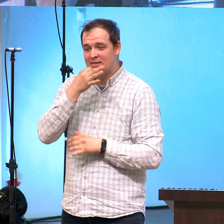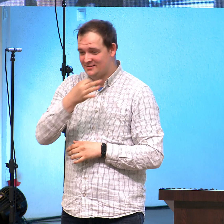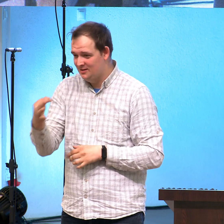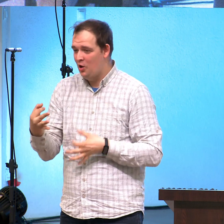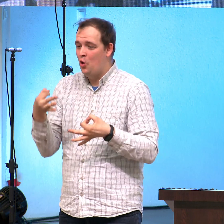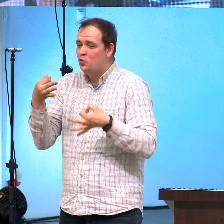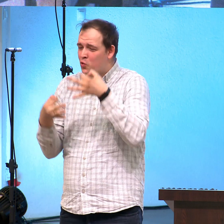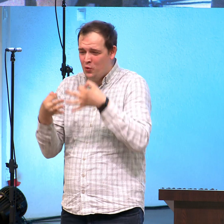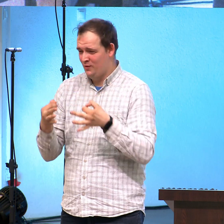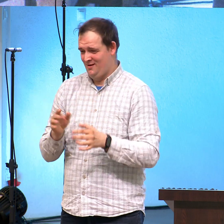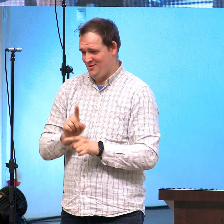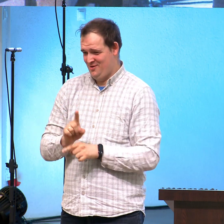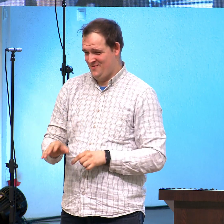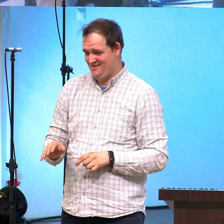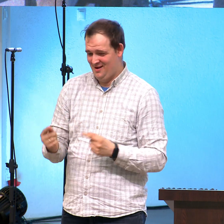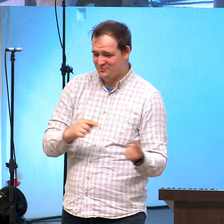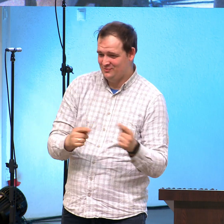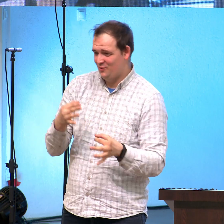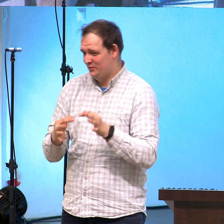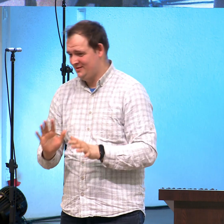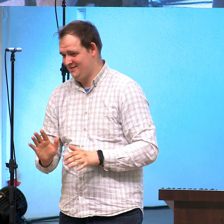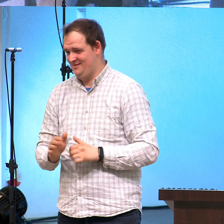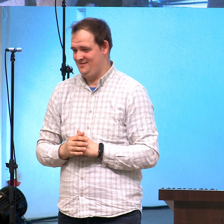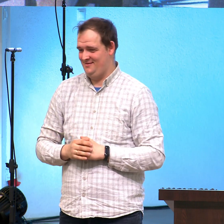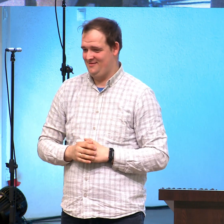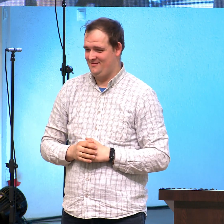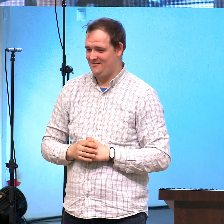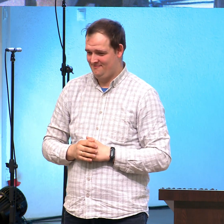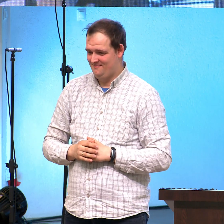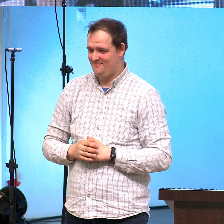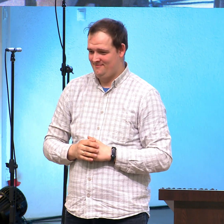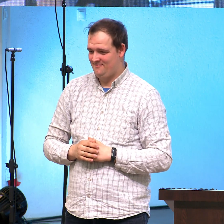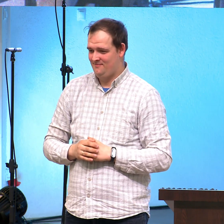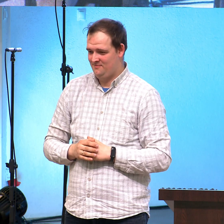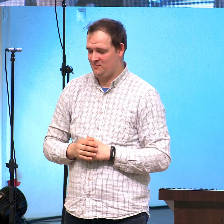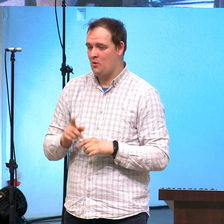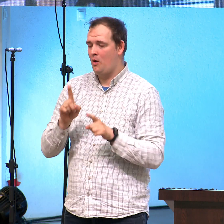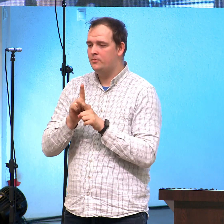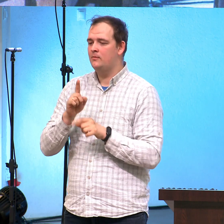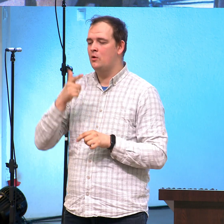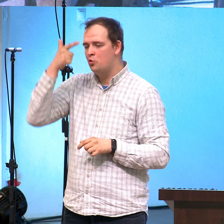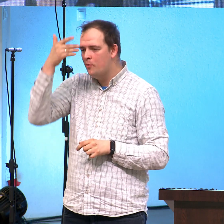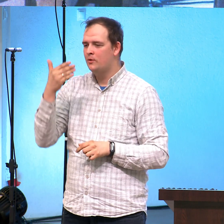Иисус сказал: не судимы друг друга, не судите, и не будете